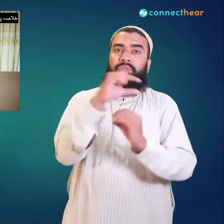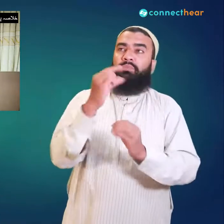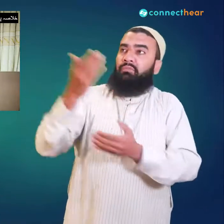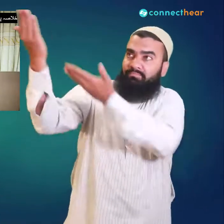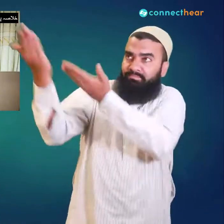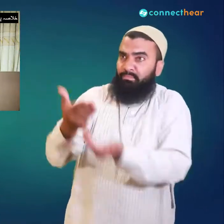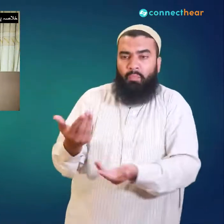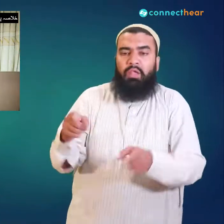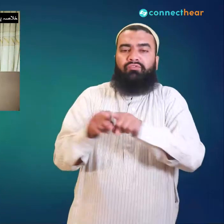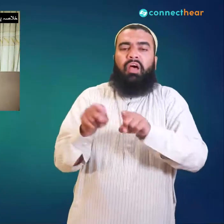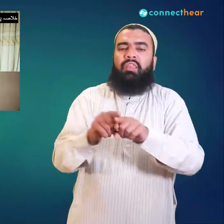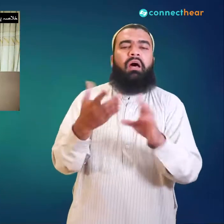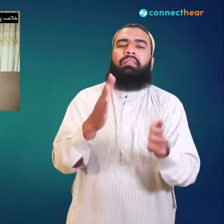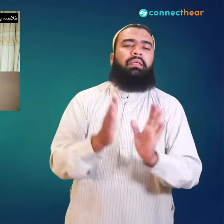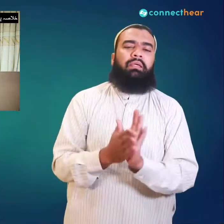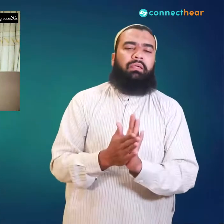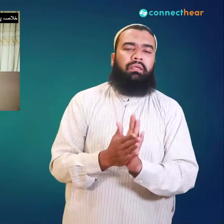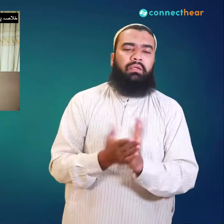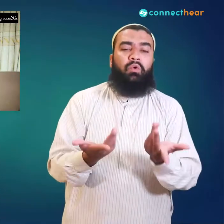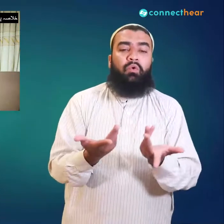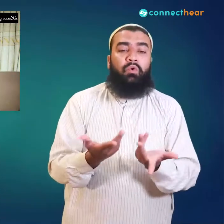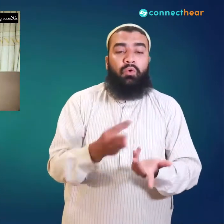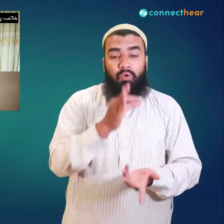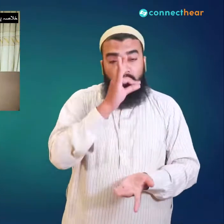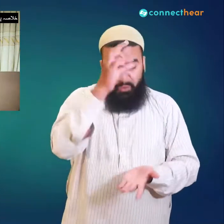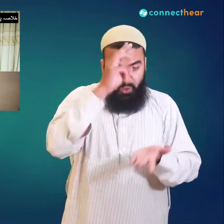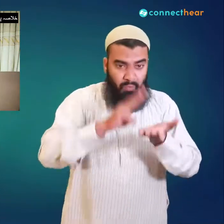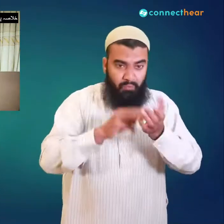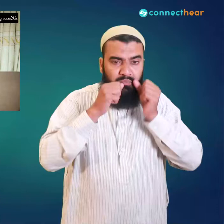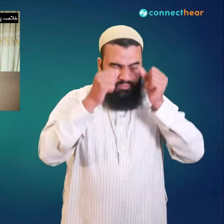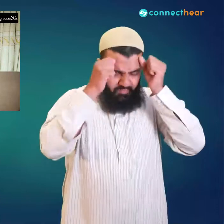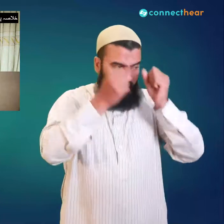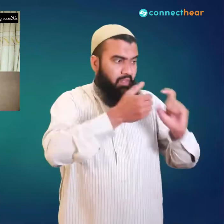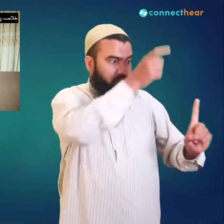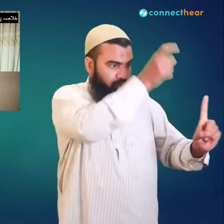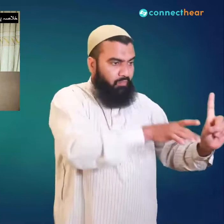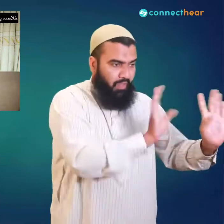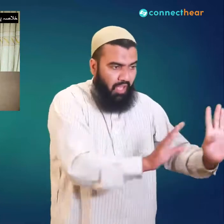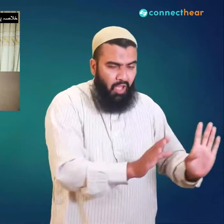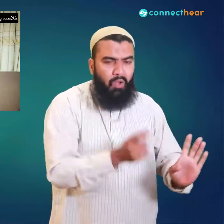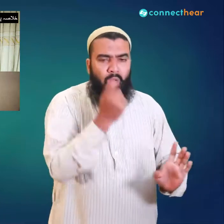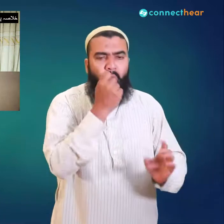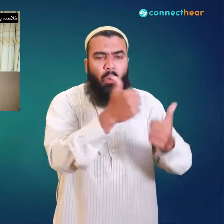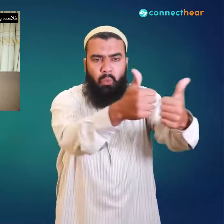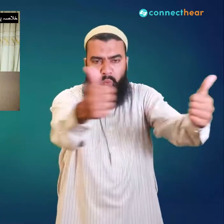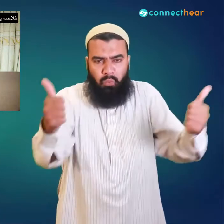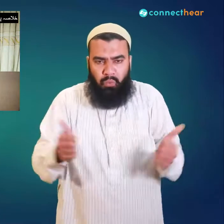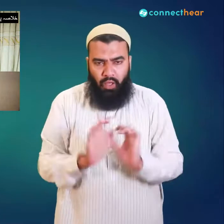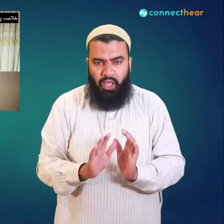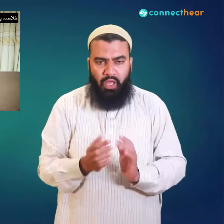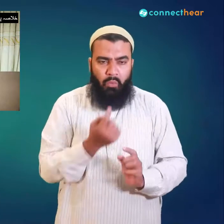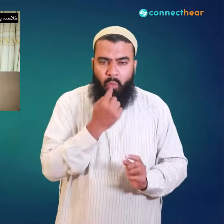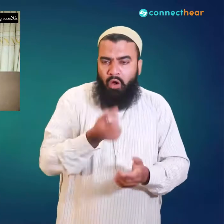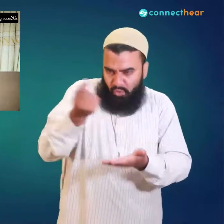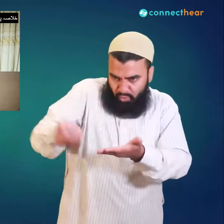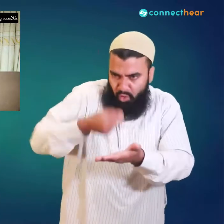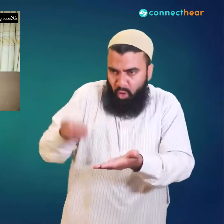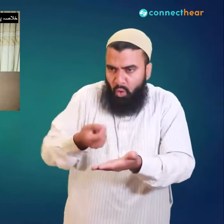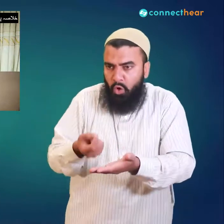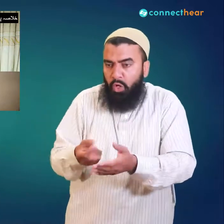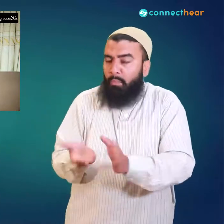صلی اللہ علیہ وسلم نے کاتب وحی کو اس کی ہدایت فرمائی، اس لیے اس صورت کی ابتدا میں بسم اللہ الرحمن